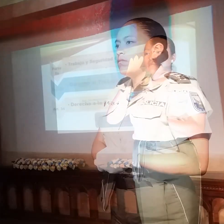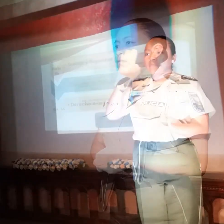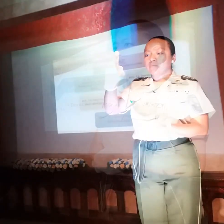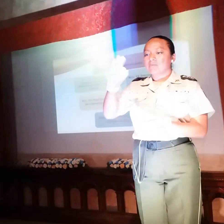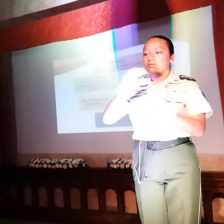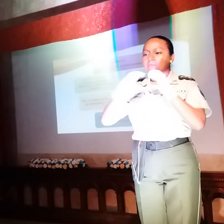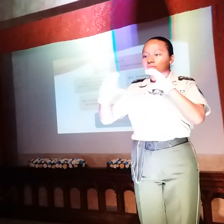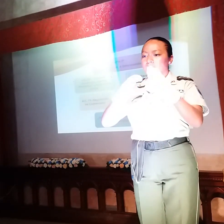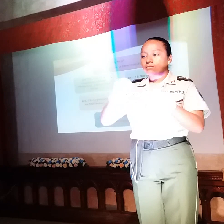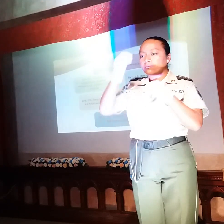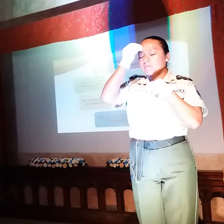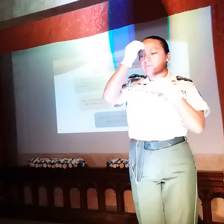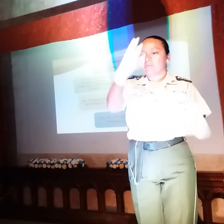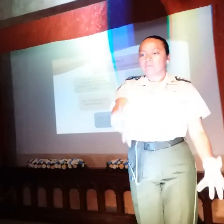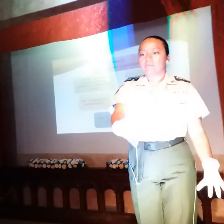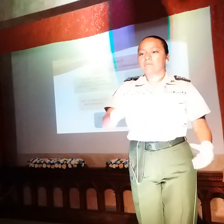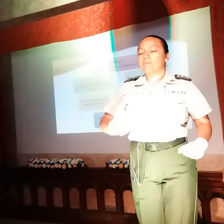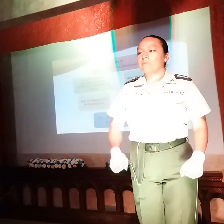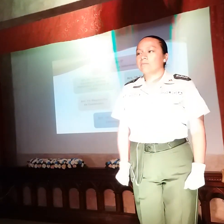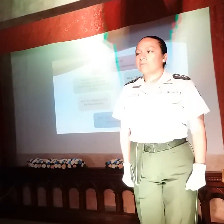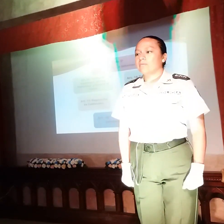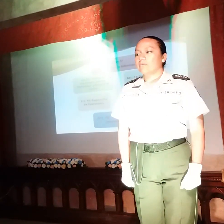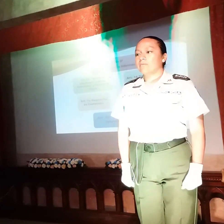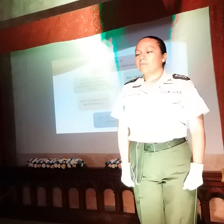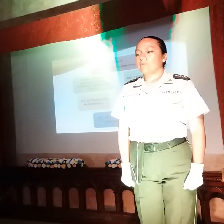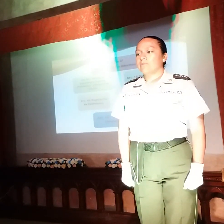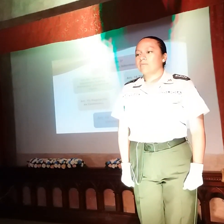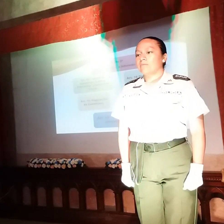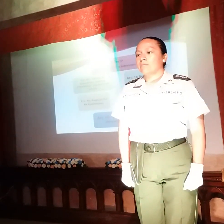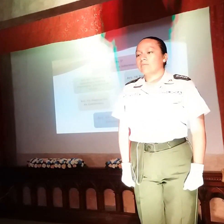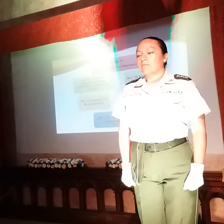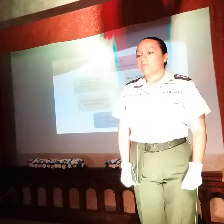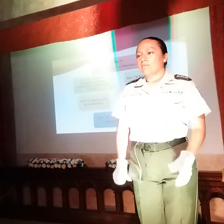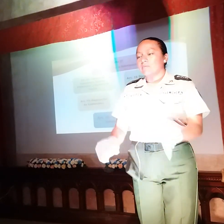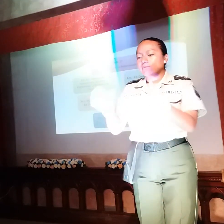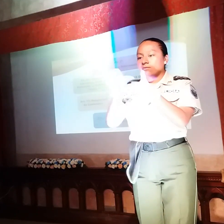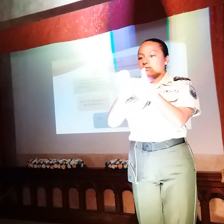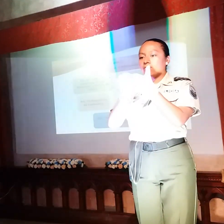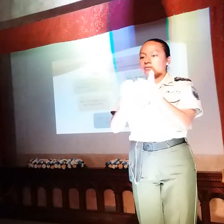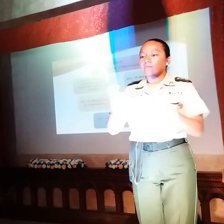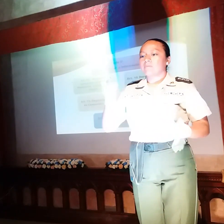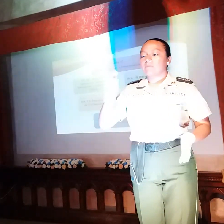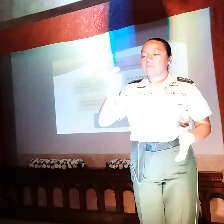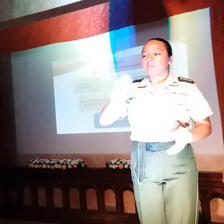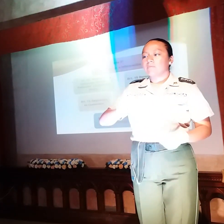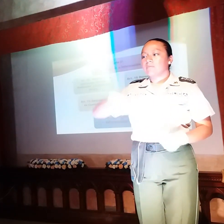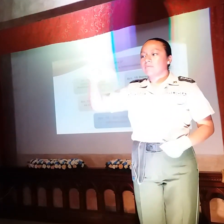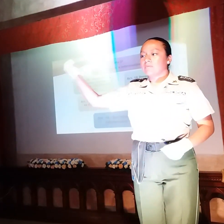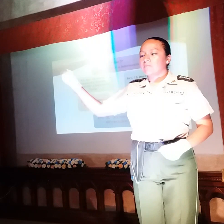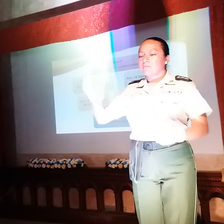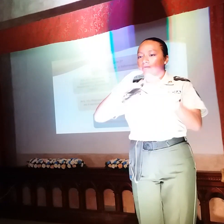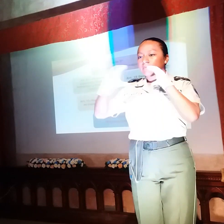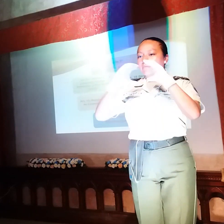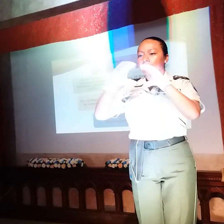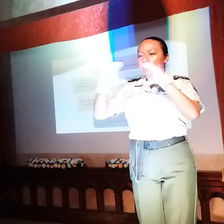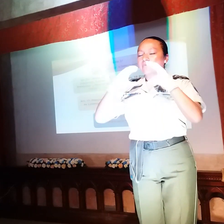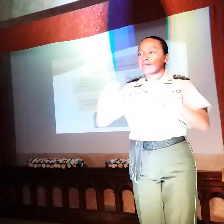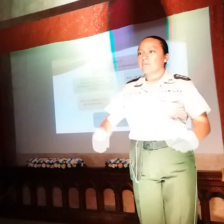auditiva. También estamos nosotros en este futuro el proyecto es esto, que nos integración a la sociedad,